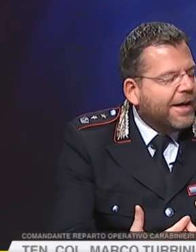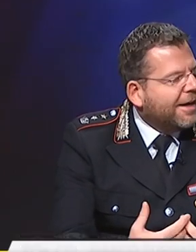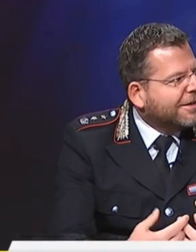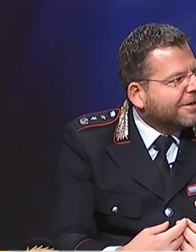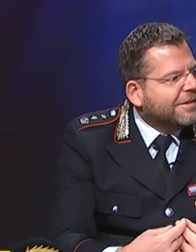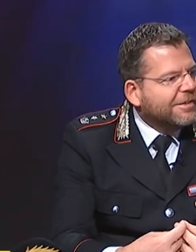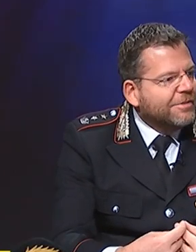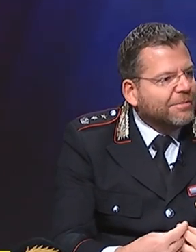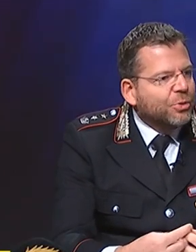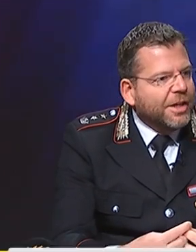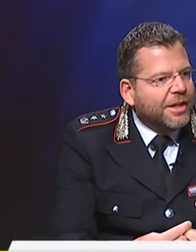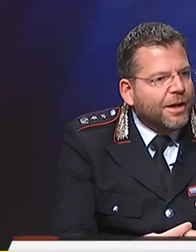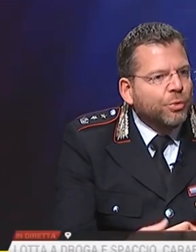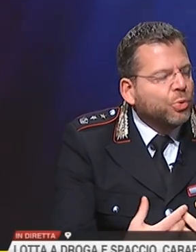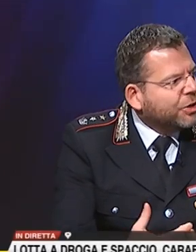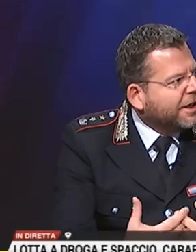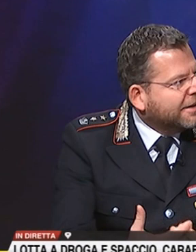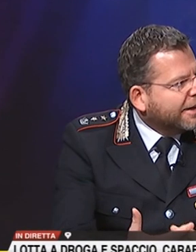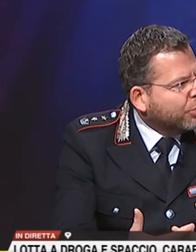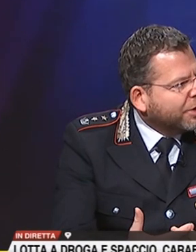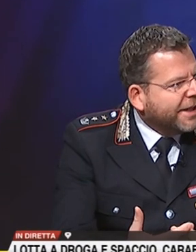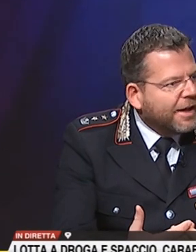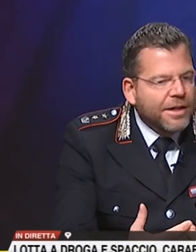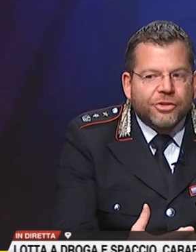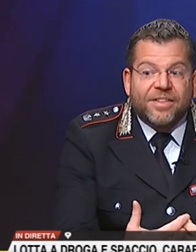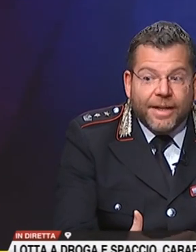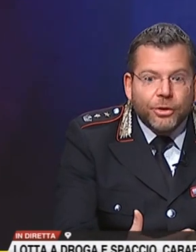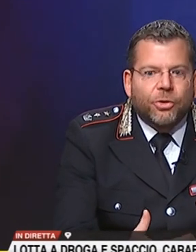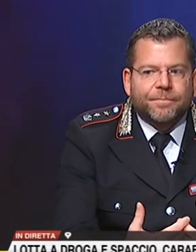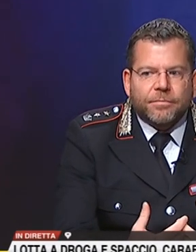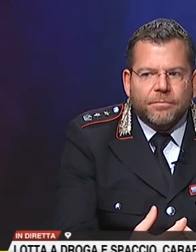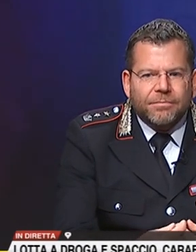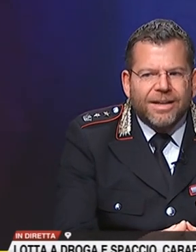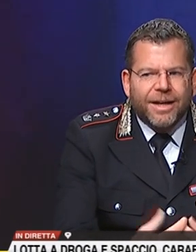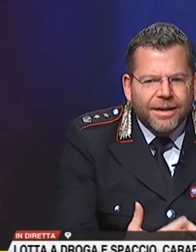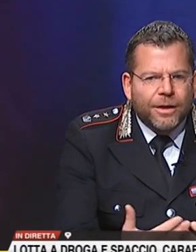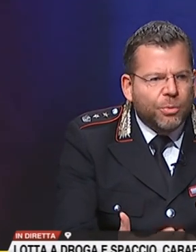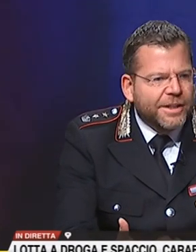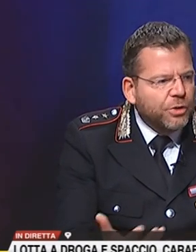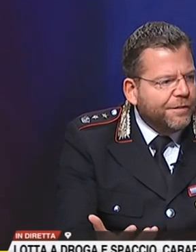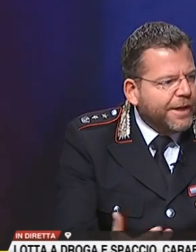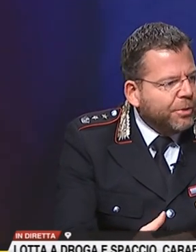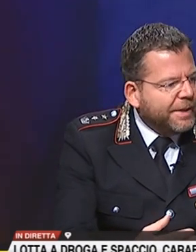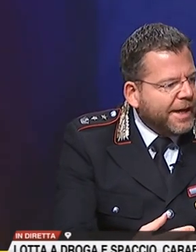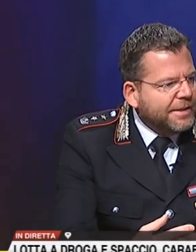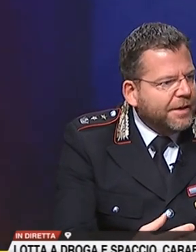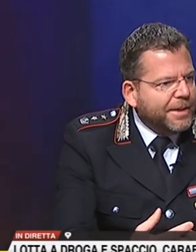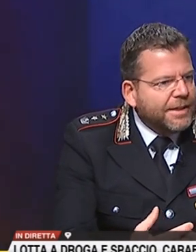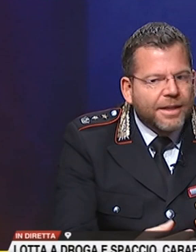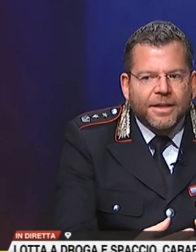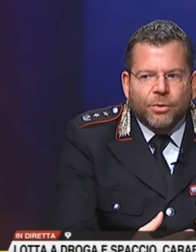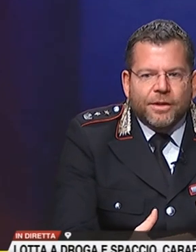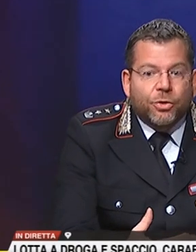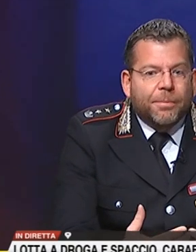veramente al futuro delle comunità, gestendo nelle comunità dove veniamo impegnati